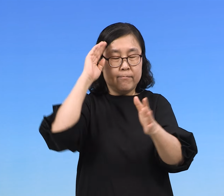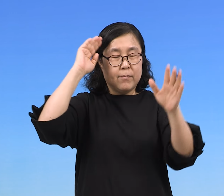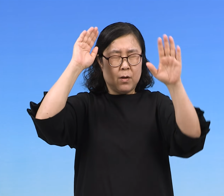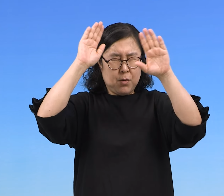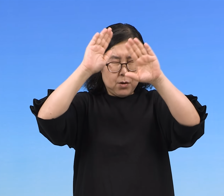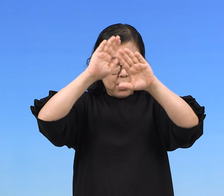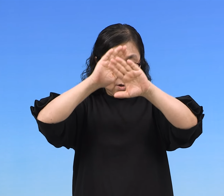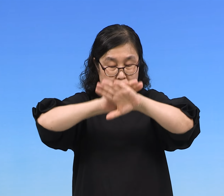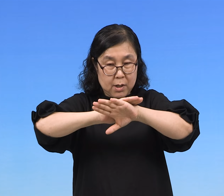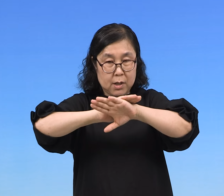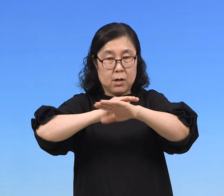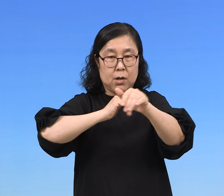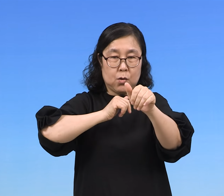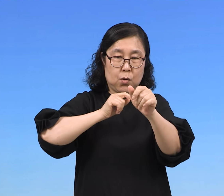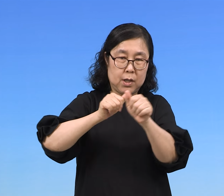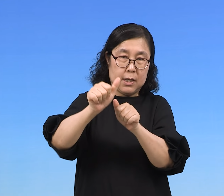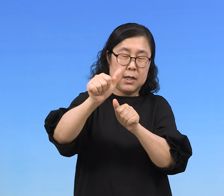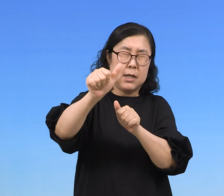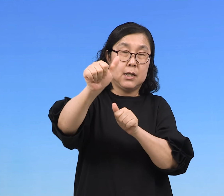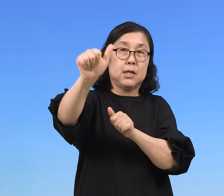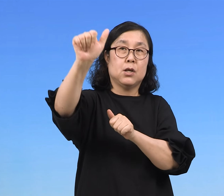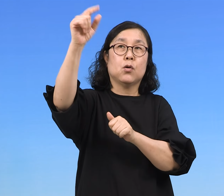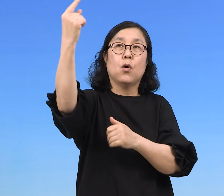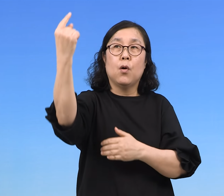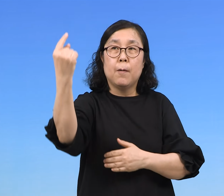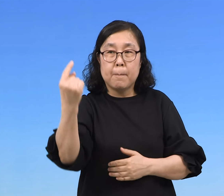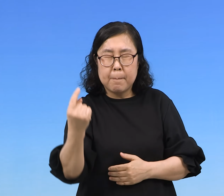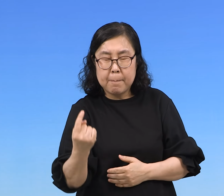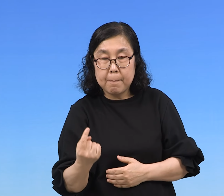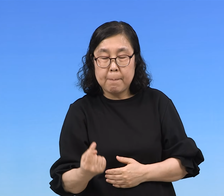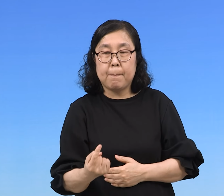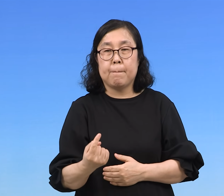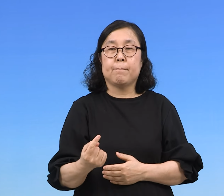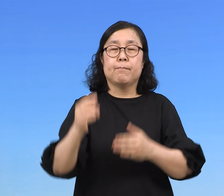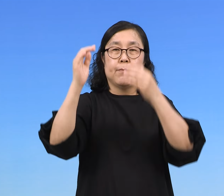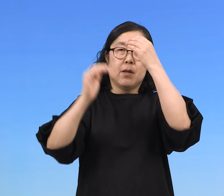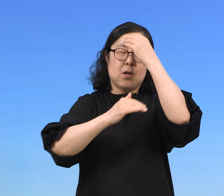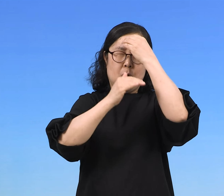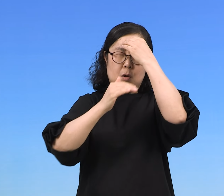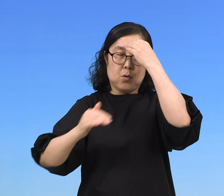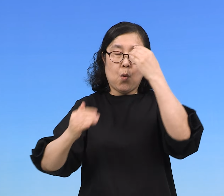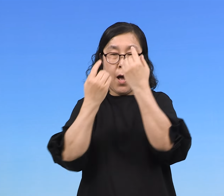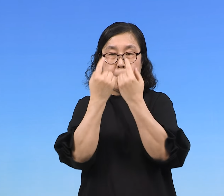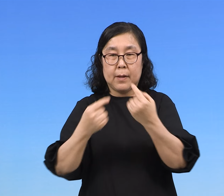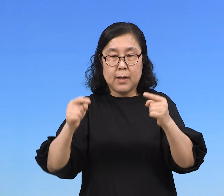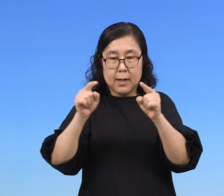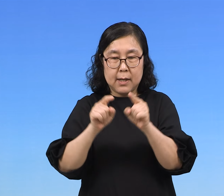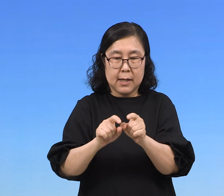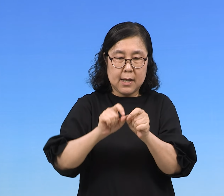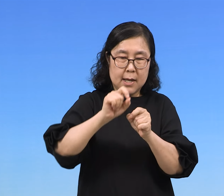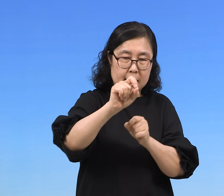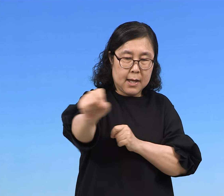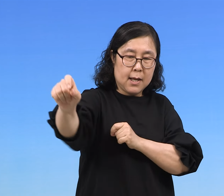살아나셨네. 어두움을 이기시고 나와서 성도 함께